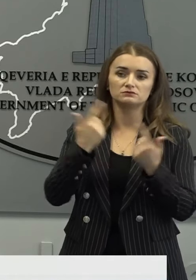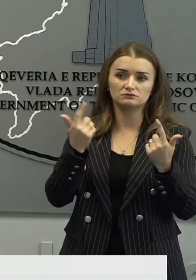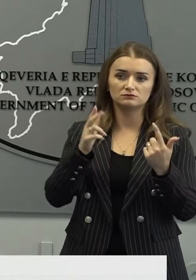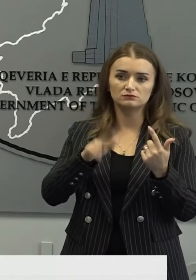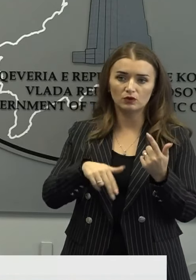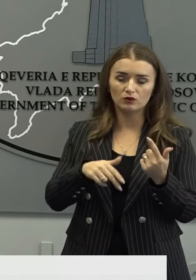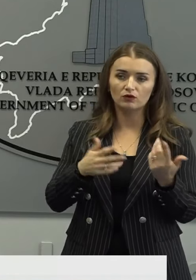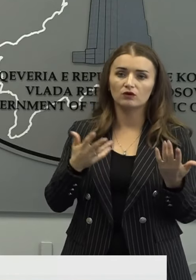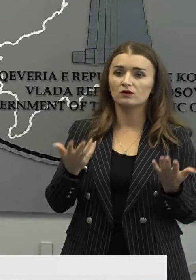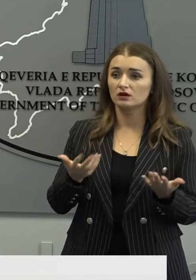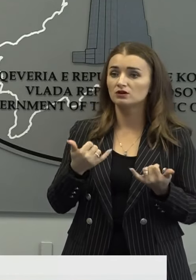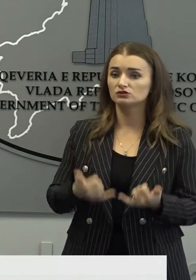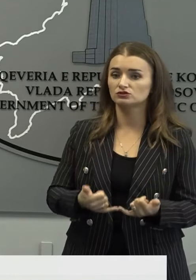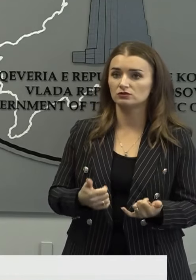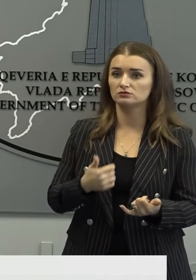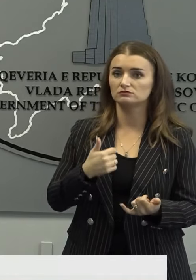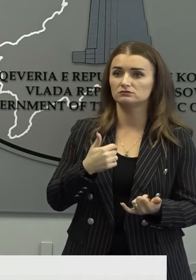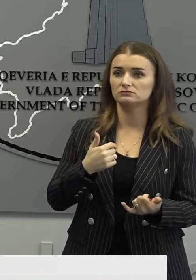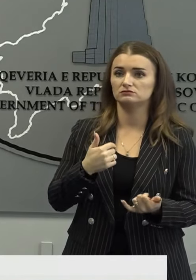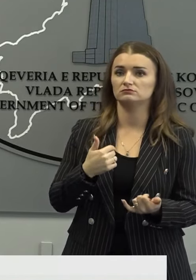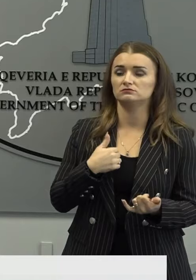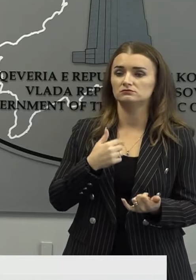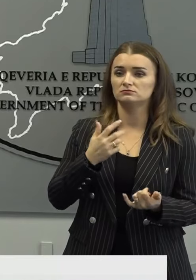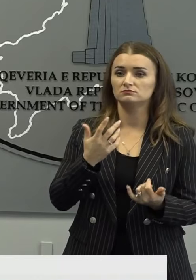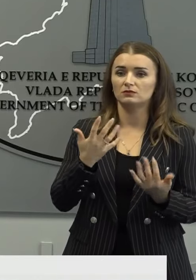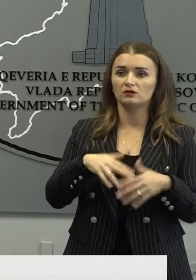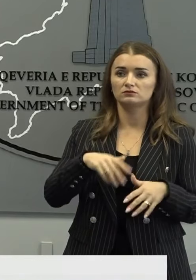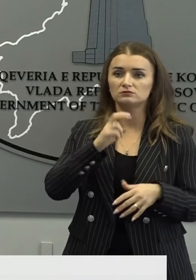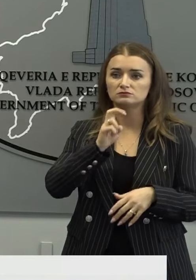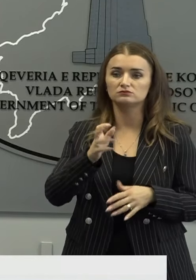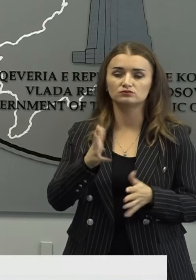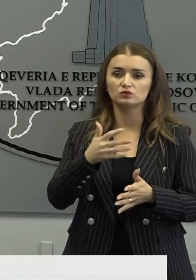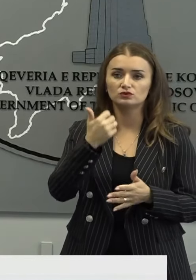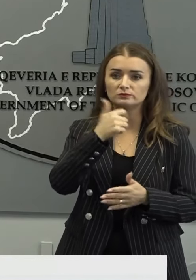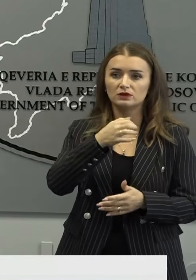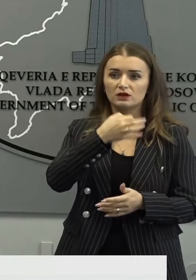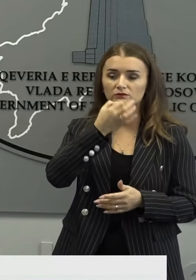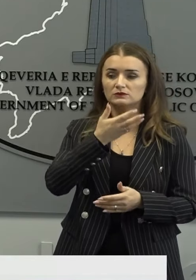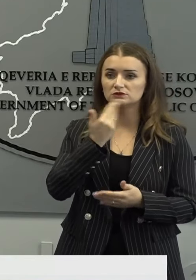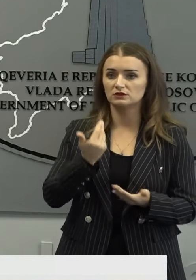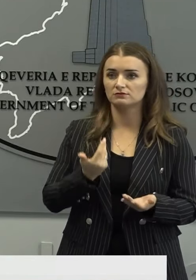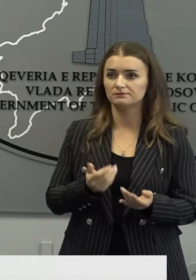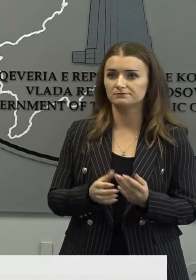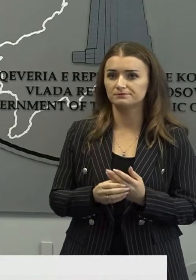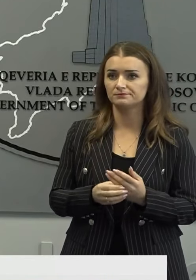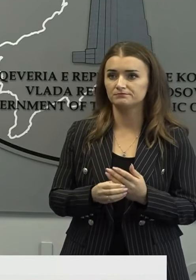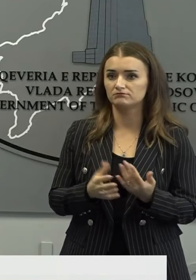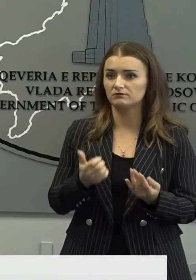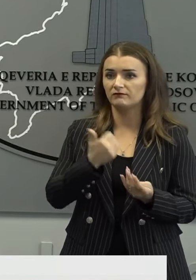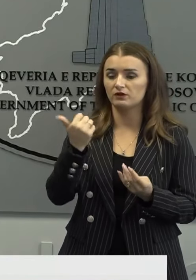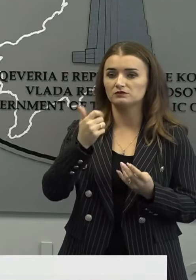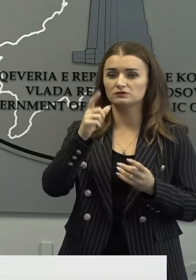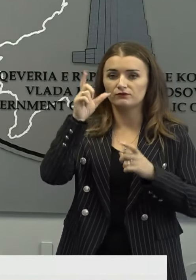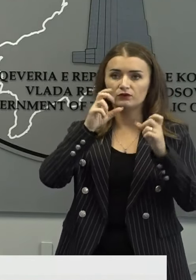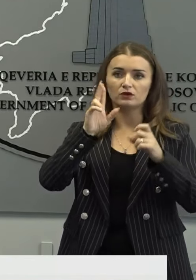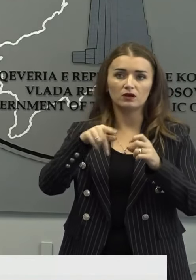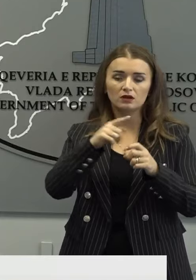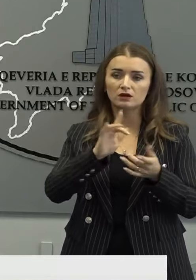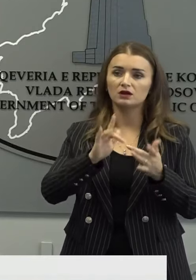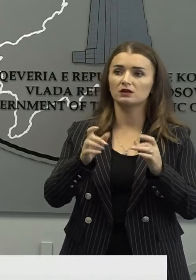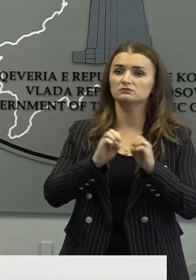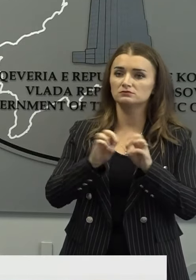ama nuk munden në kushtet kur mungon informacioni përveç imazheve të cilat shfaqen në